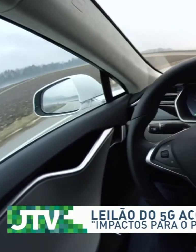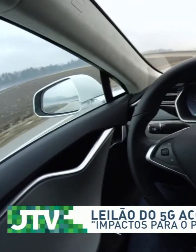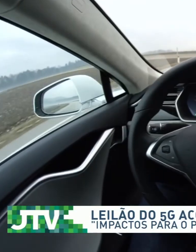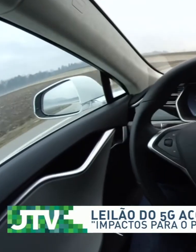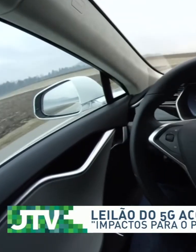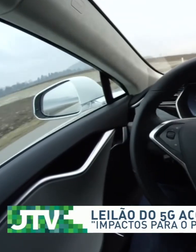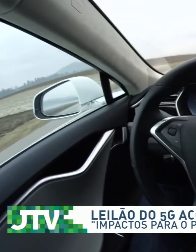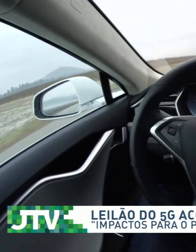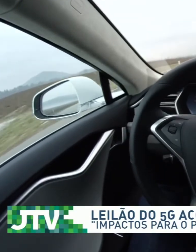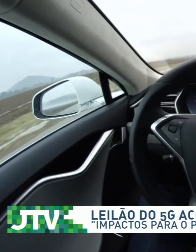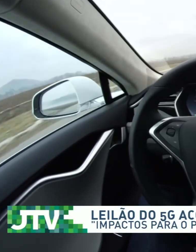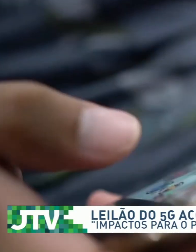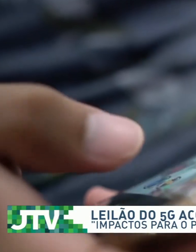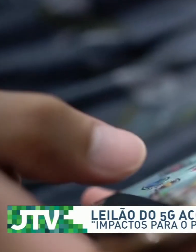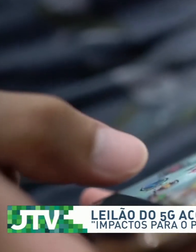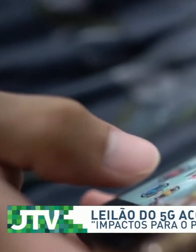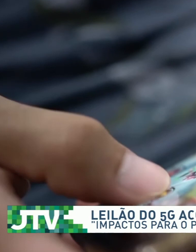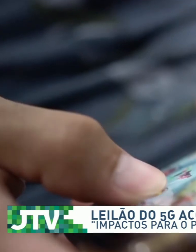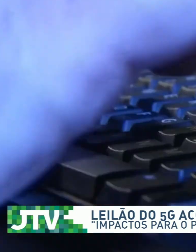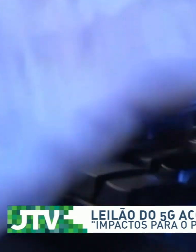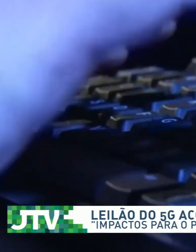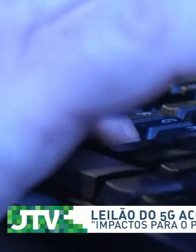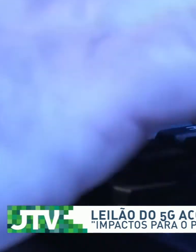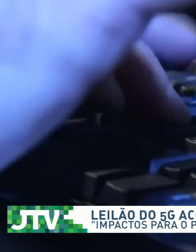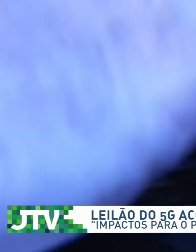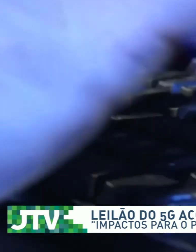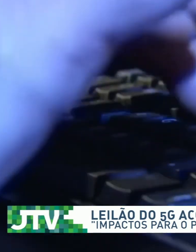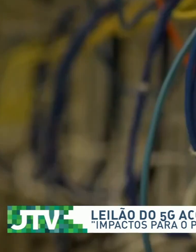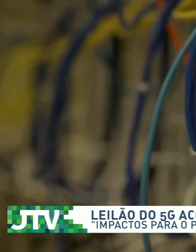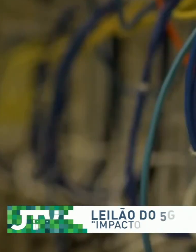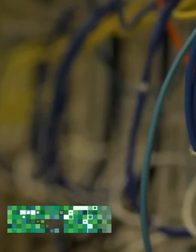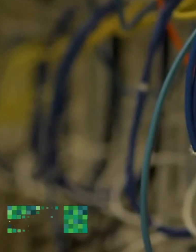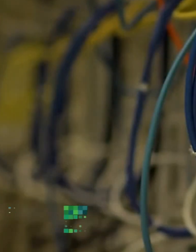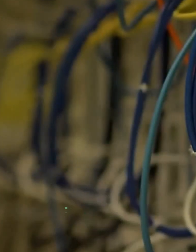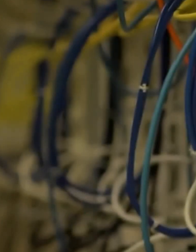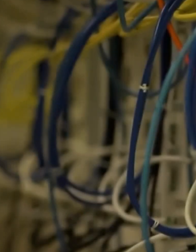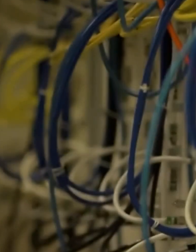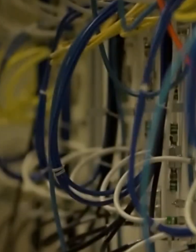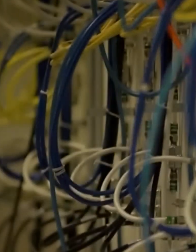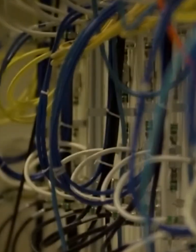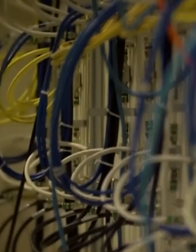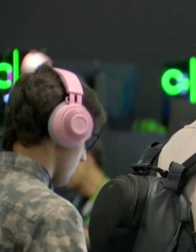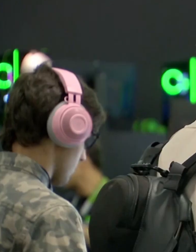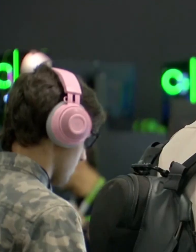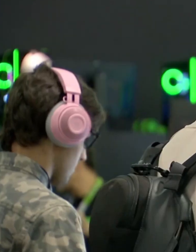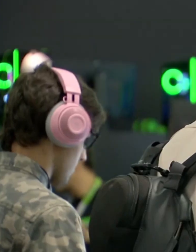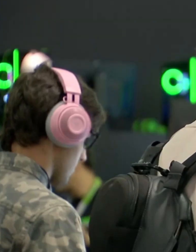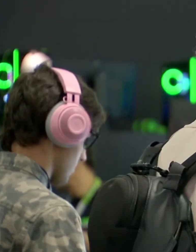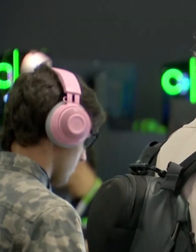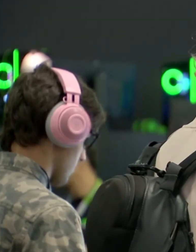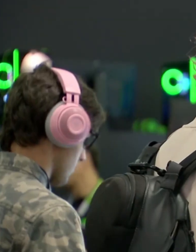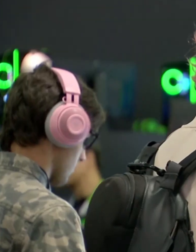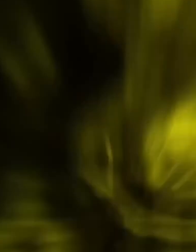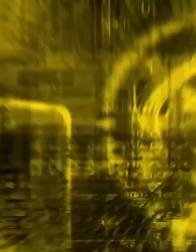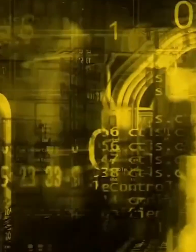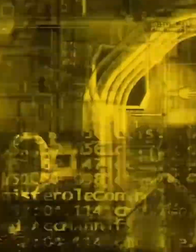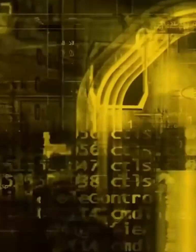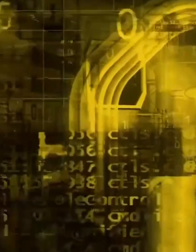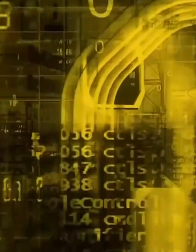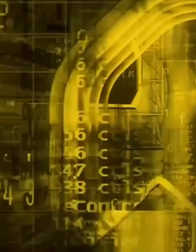inicialmente nas capitais depois do serviço será ampliado gradativamente para as demais cidades